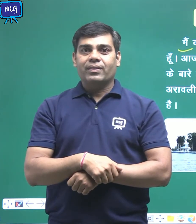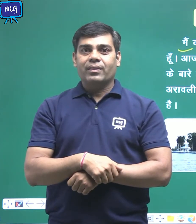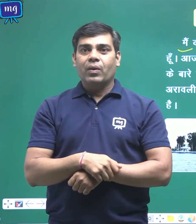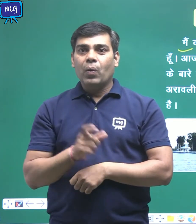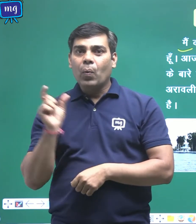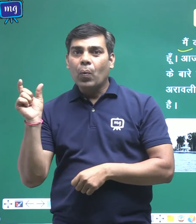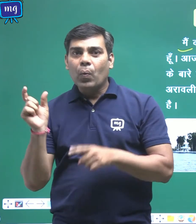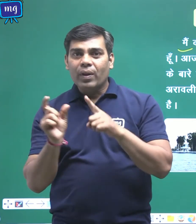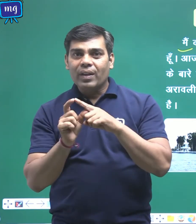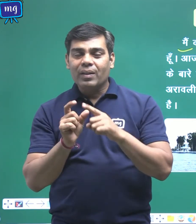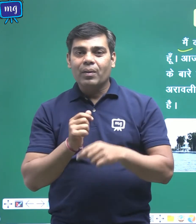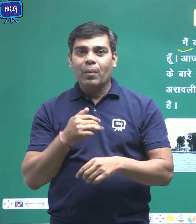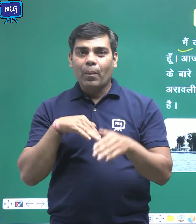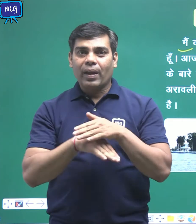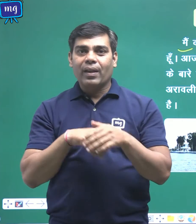उदयपुर में